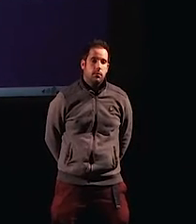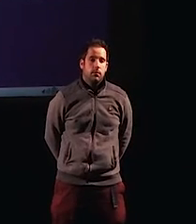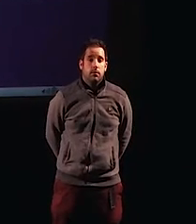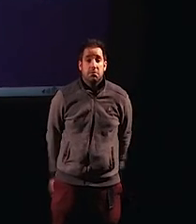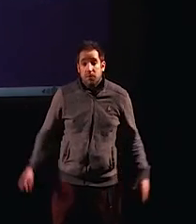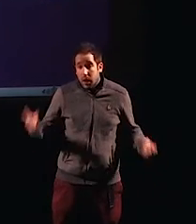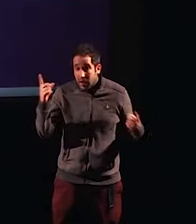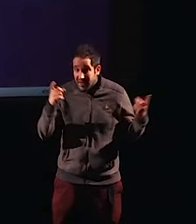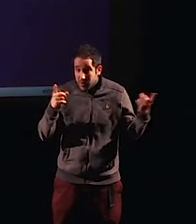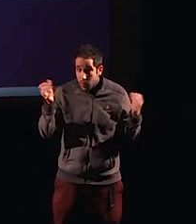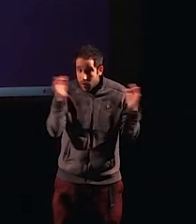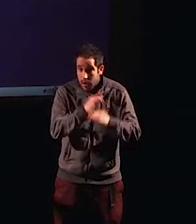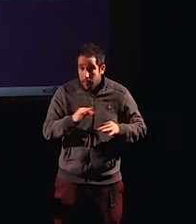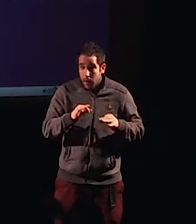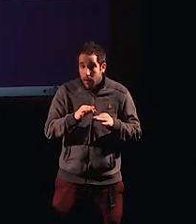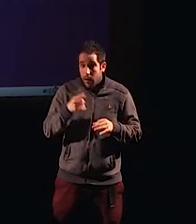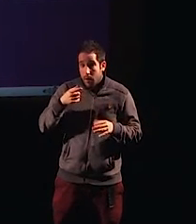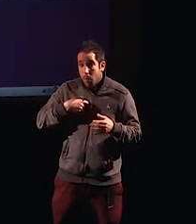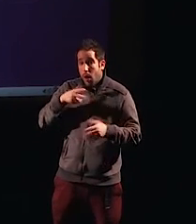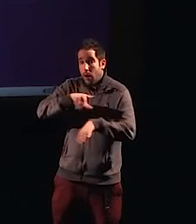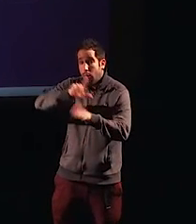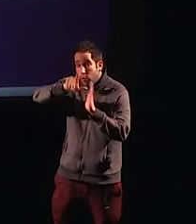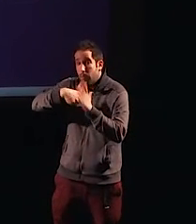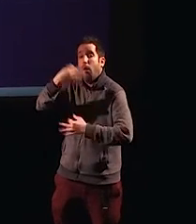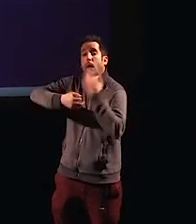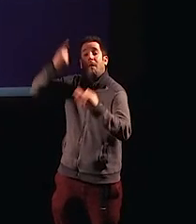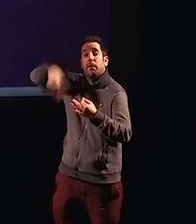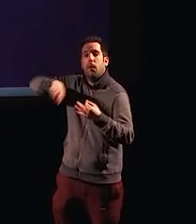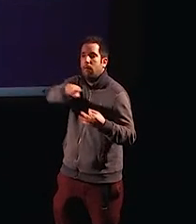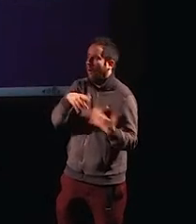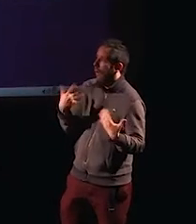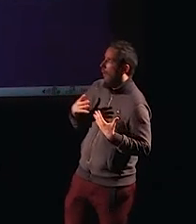Il n'y a pas de questions, vous êtes tous impressionnés parce que je vais parler de philo pendant une demi-heure. Non, mais c'est pas vrai, ça.